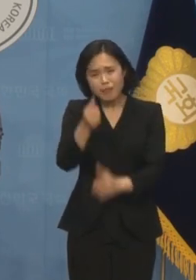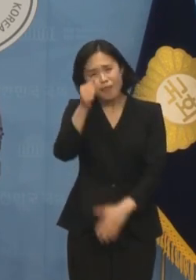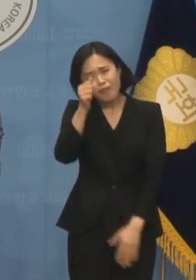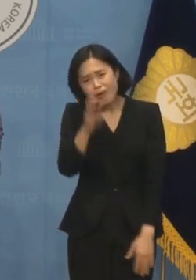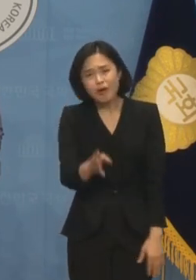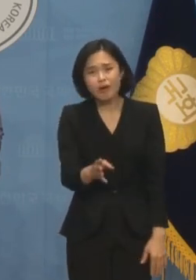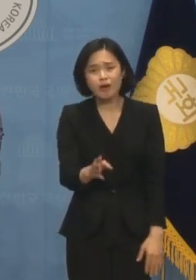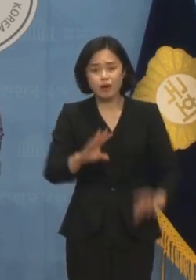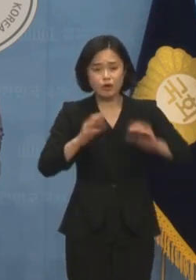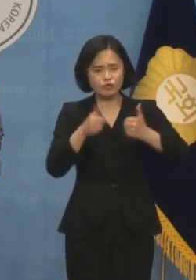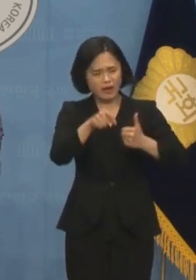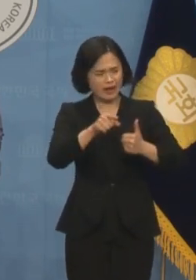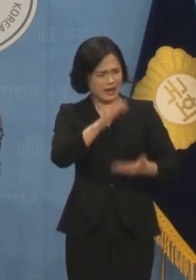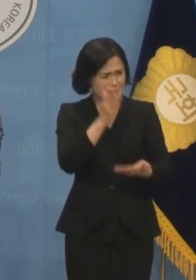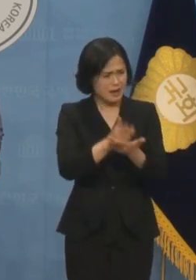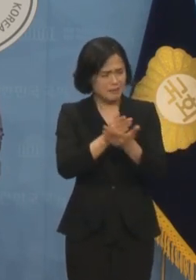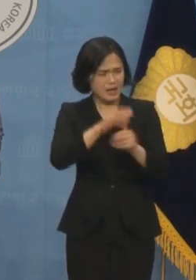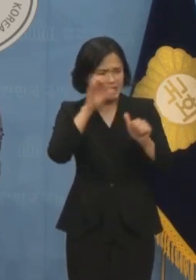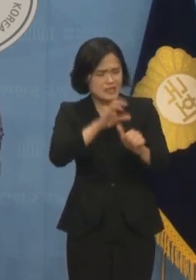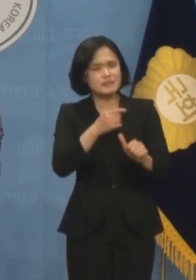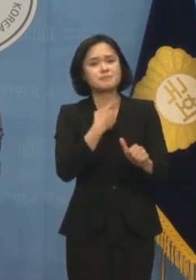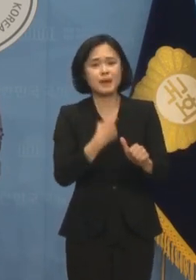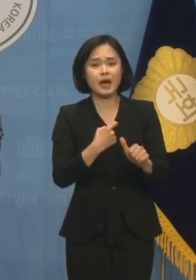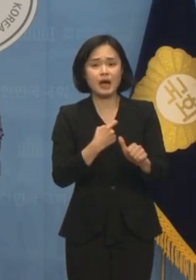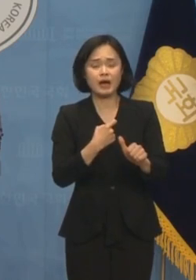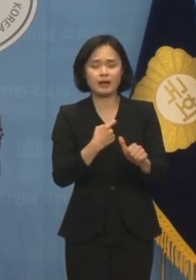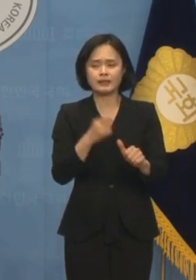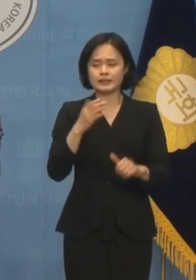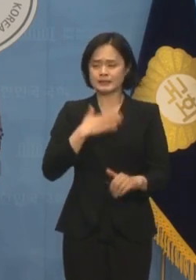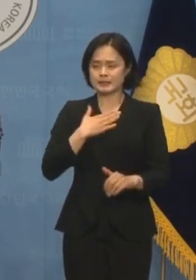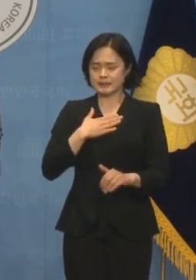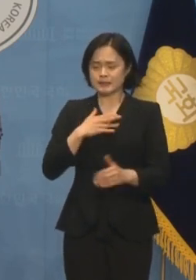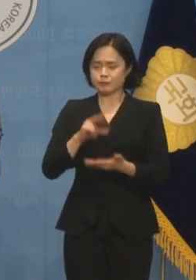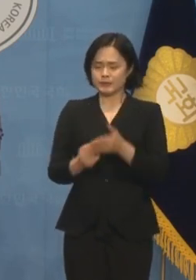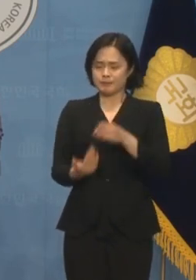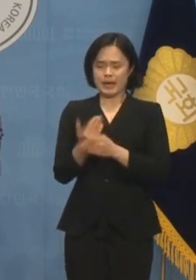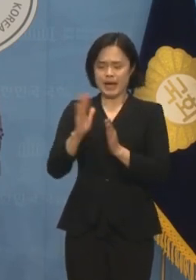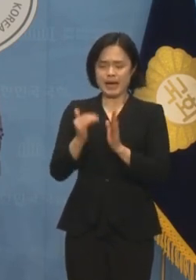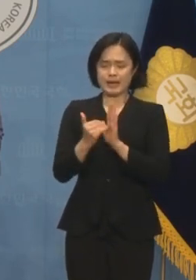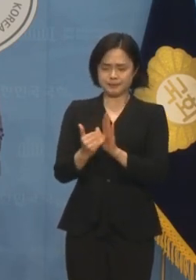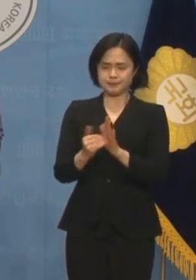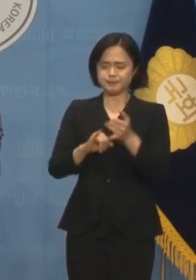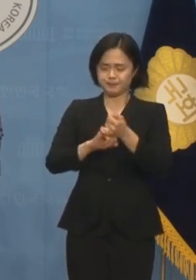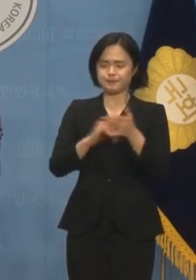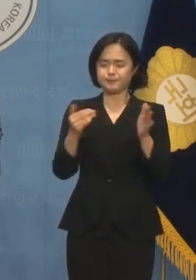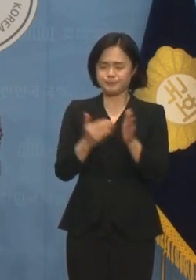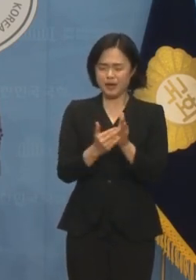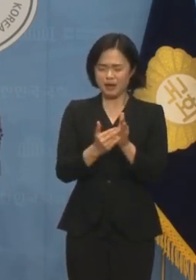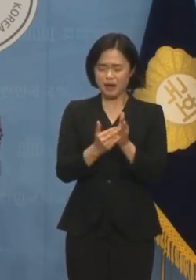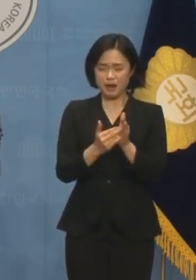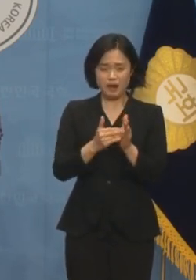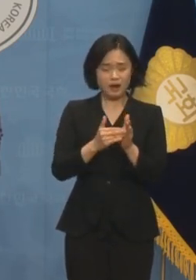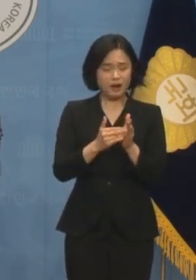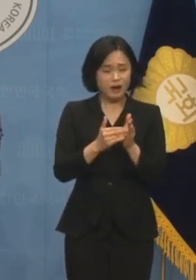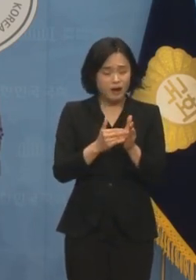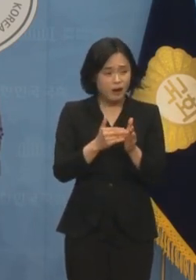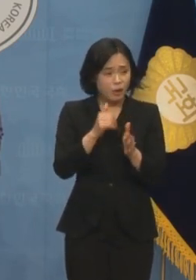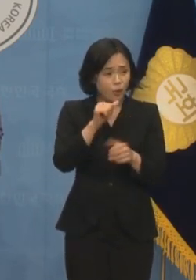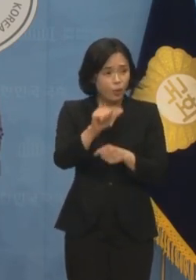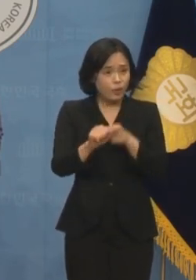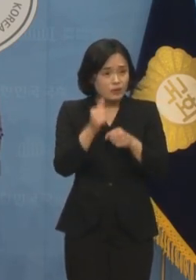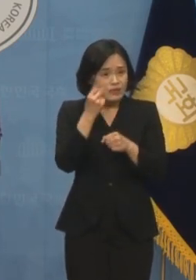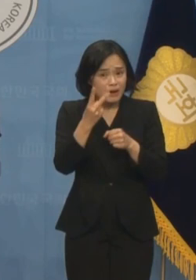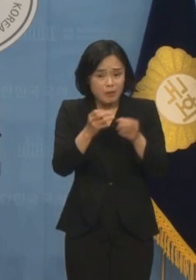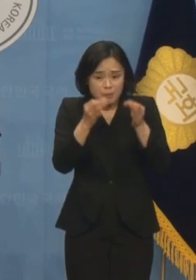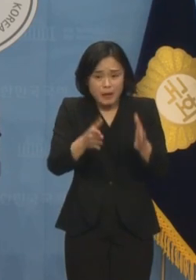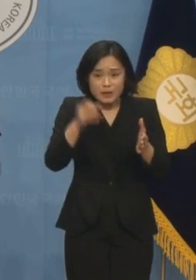받고 재발 방지를 약속한 지 불과 5개월 만에 애꿎은 우리 노동자가 또 죽었습니다.